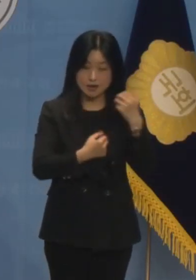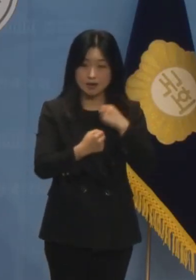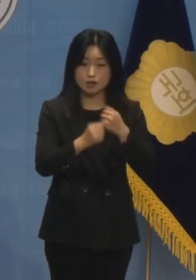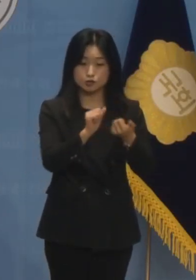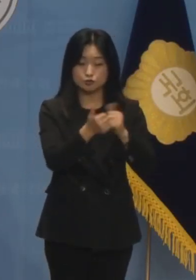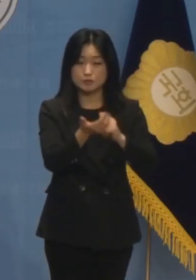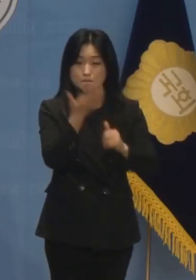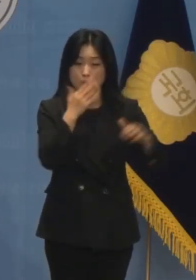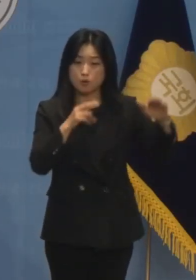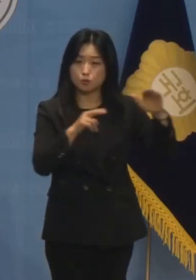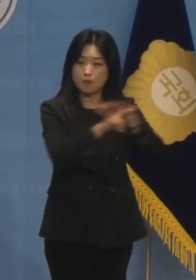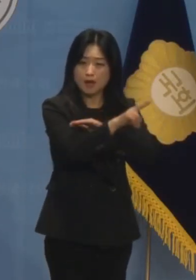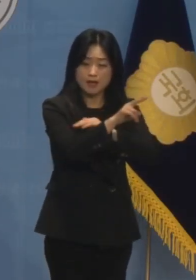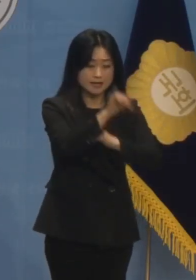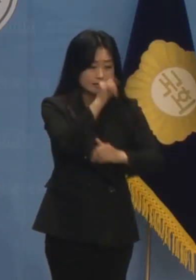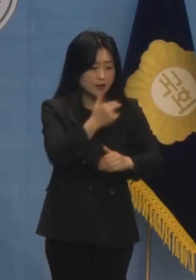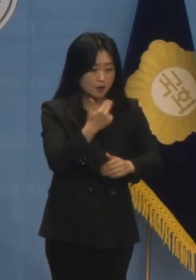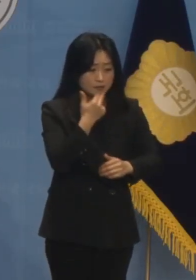부당이득을 얻었을 것으로